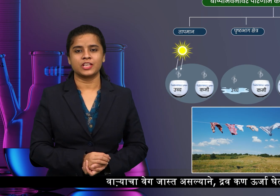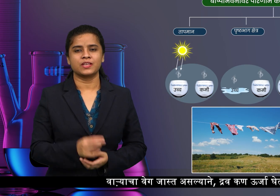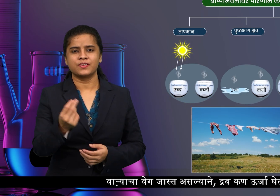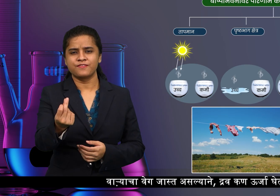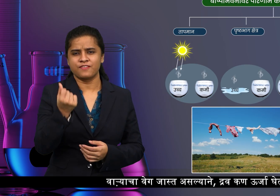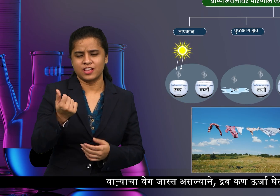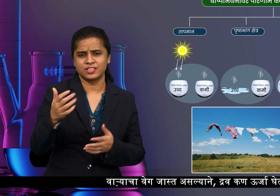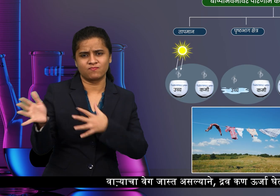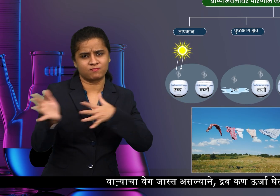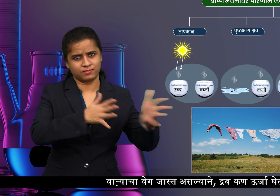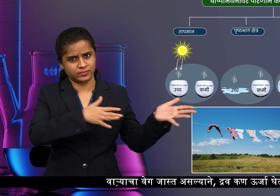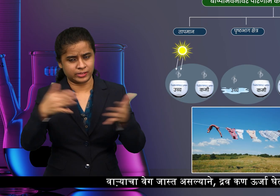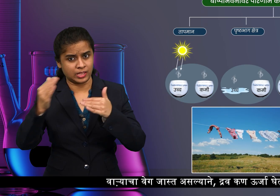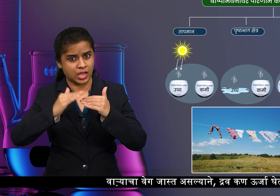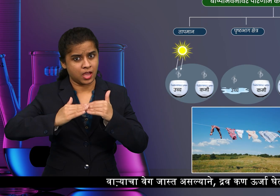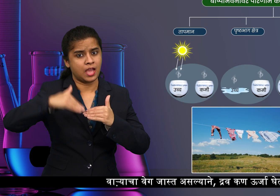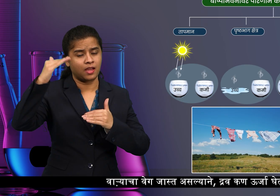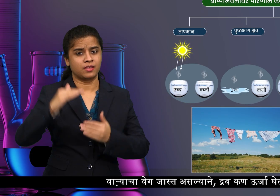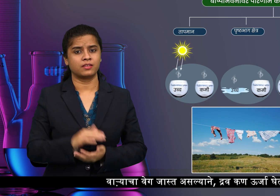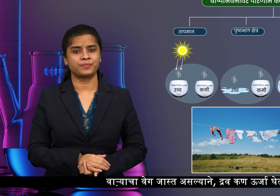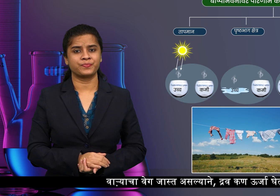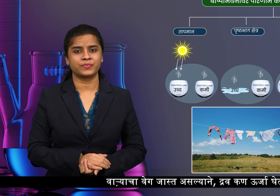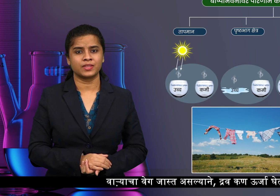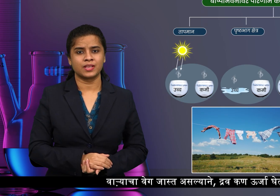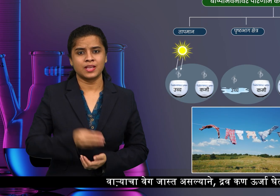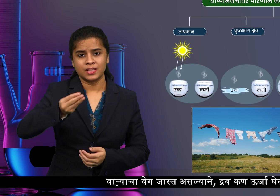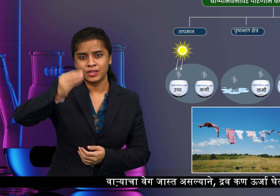वाऱ्यात वेग जास्त असल्याने द्रव कण ऊर्जा घेतात.